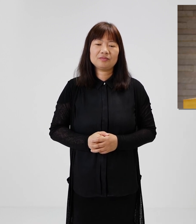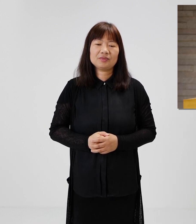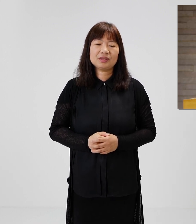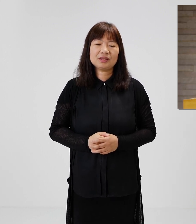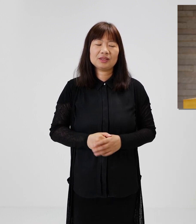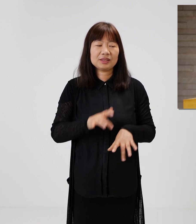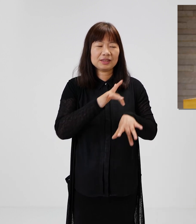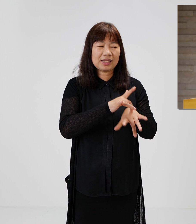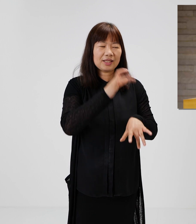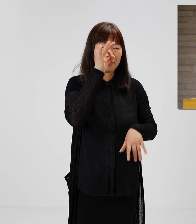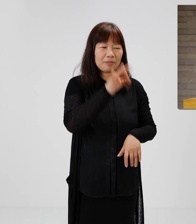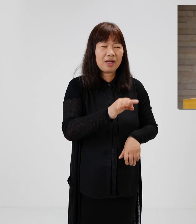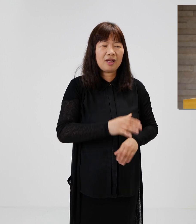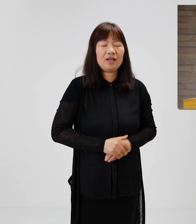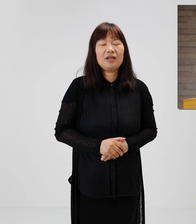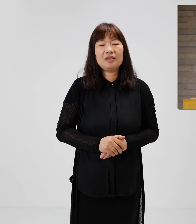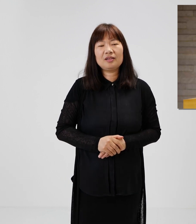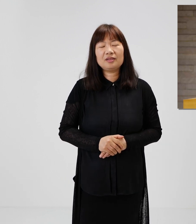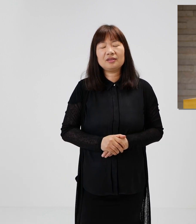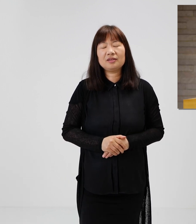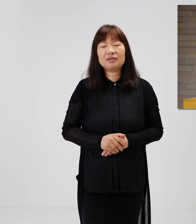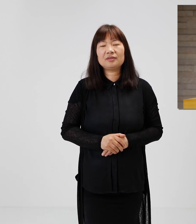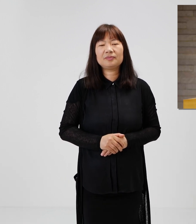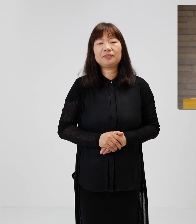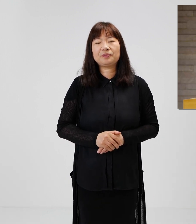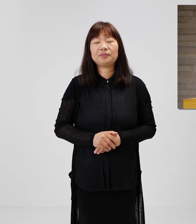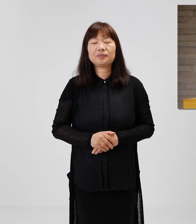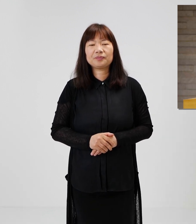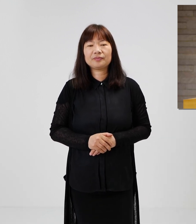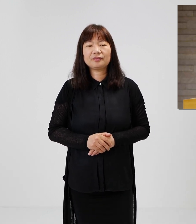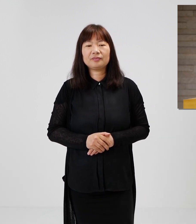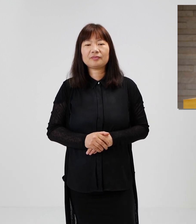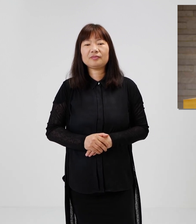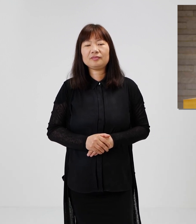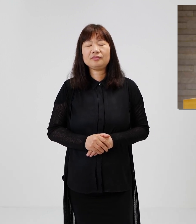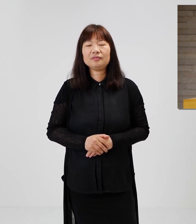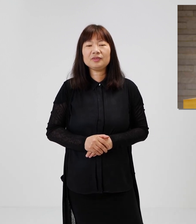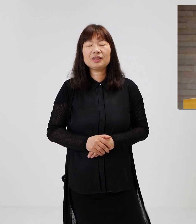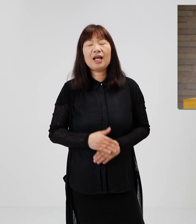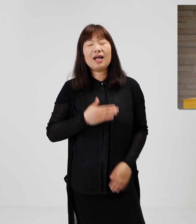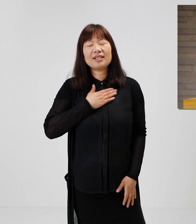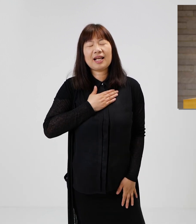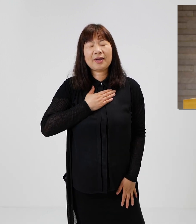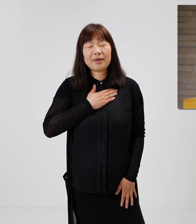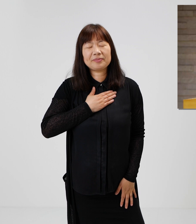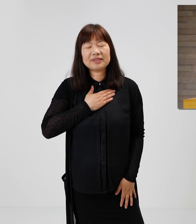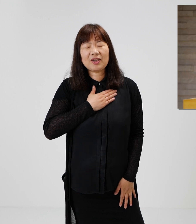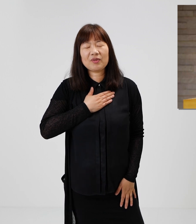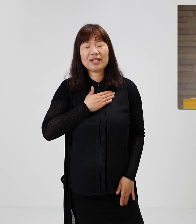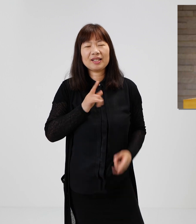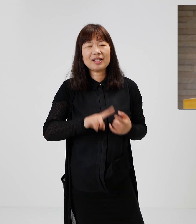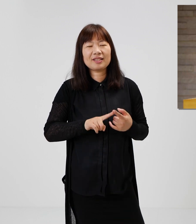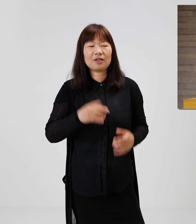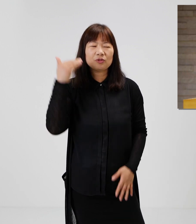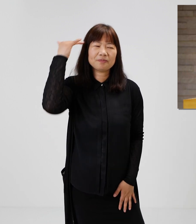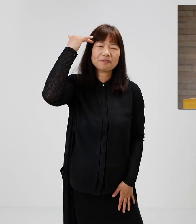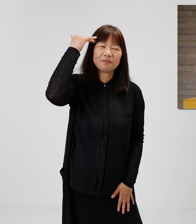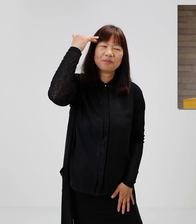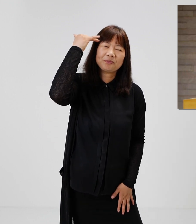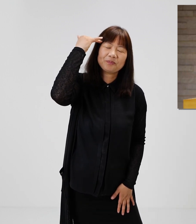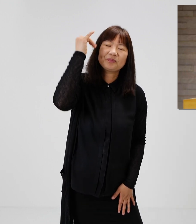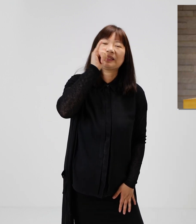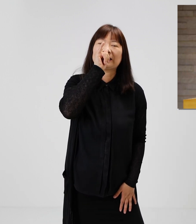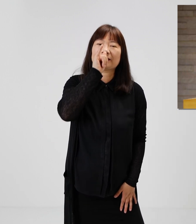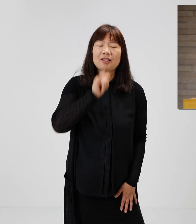그런데 사탄은 그 팩트를 공격하는 게 아니라 감정선을 건드려요.